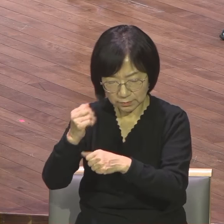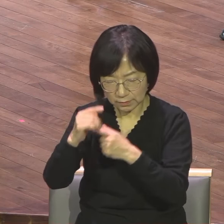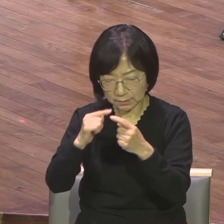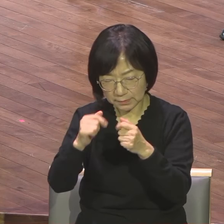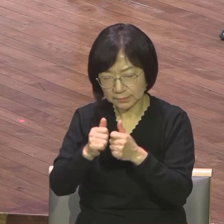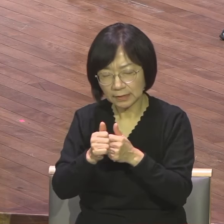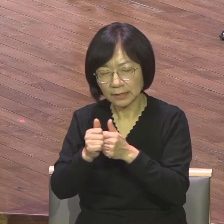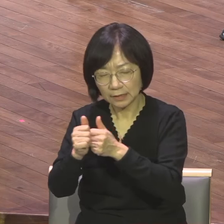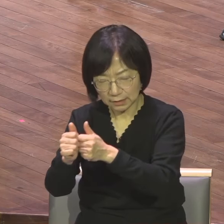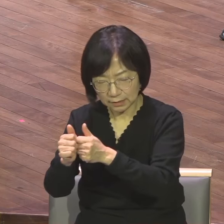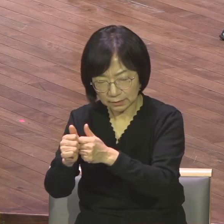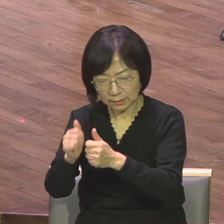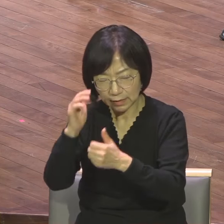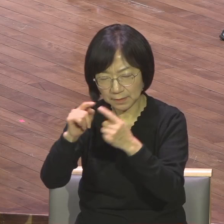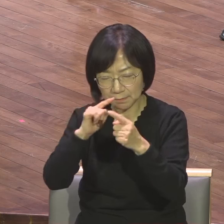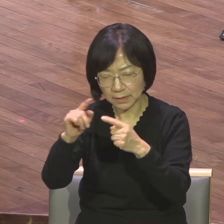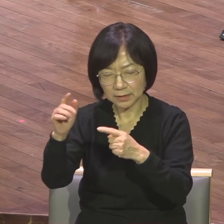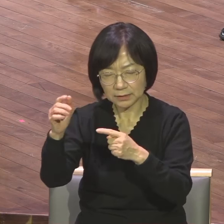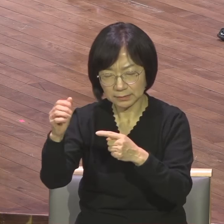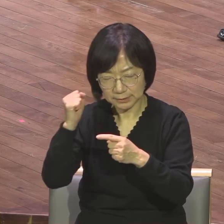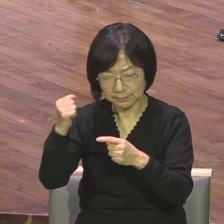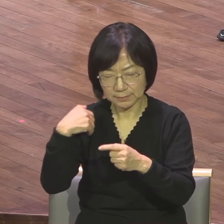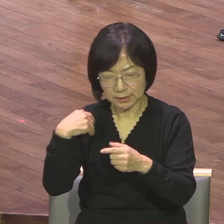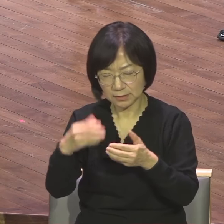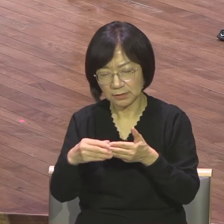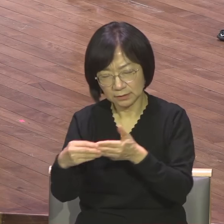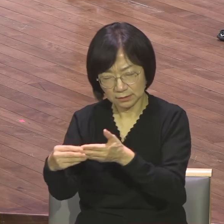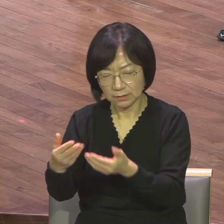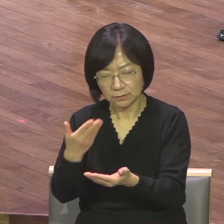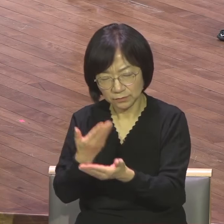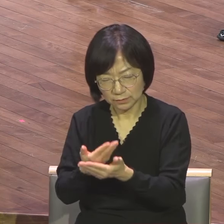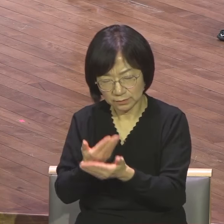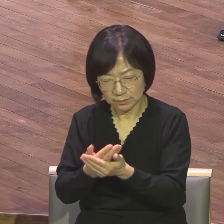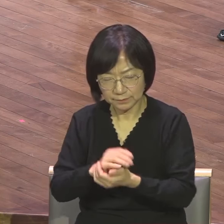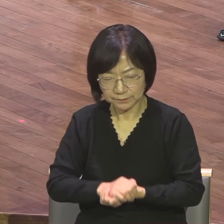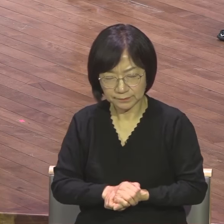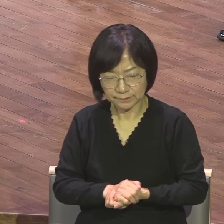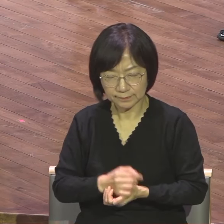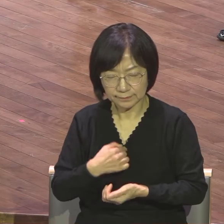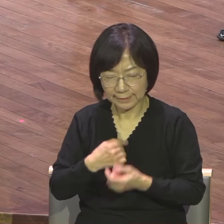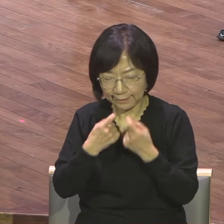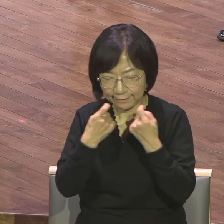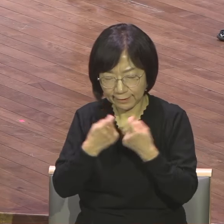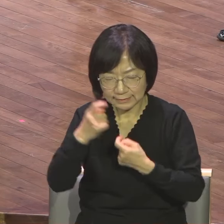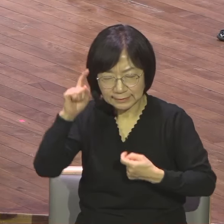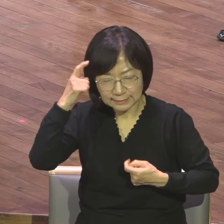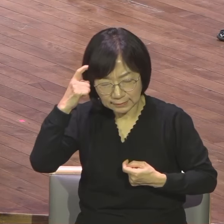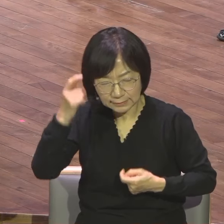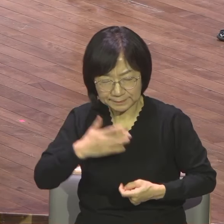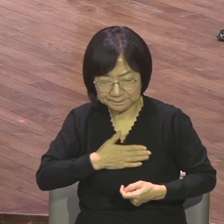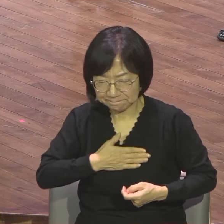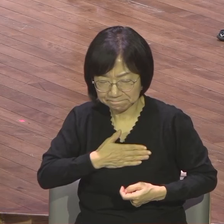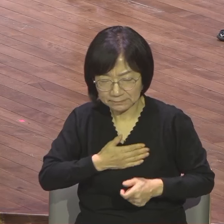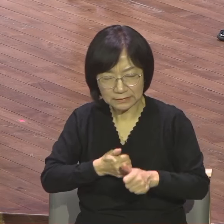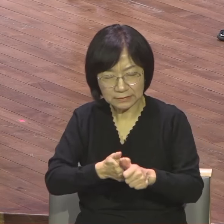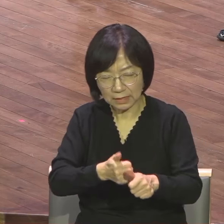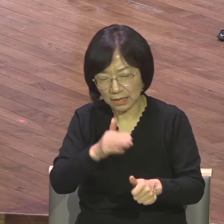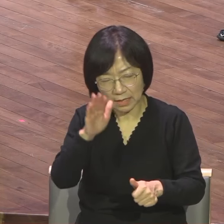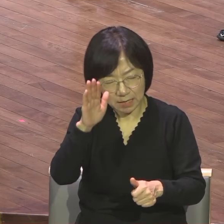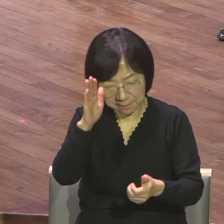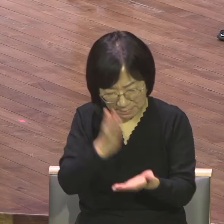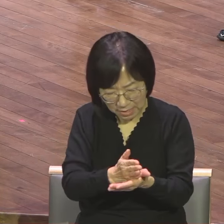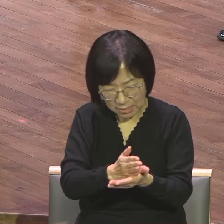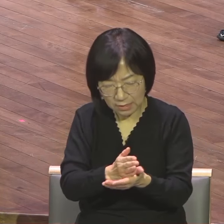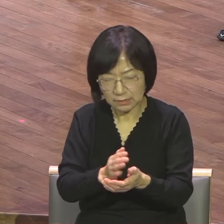말씀이 주도하는 삶을 살게 하여 주시옵소서. 내 생각과 감정이 아닌 기분이 아닌 주도권 되시는 하나님을